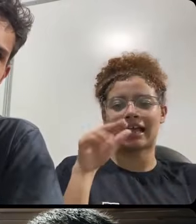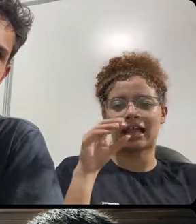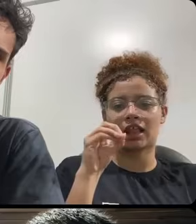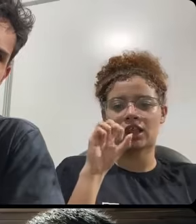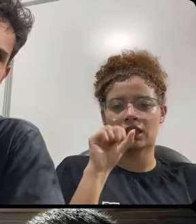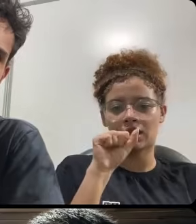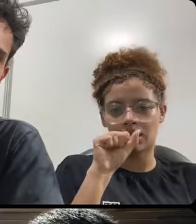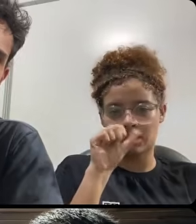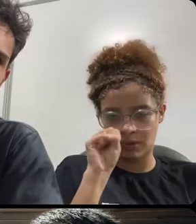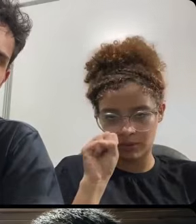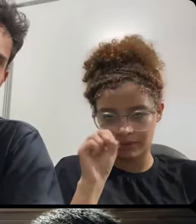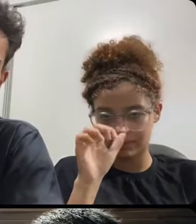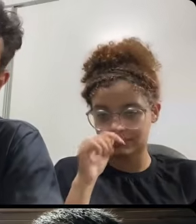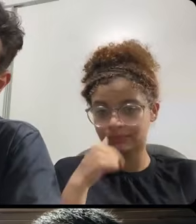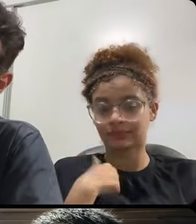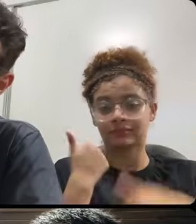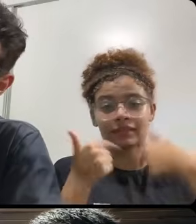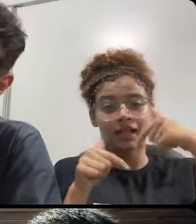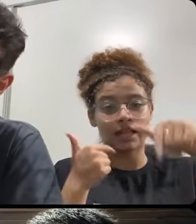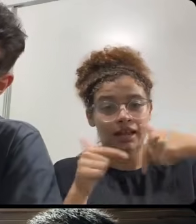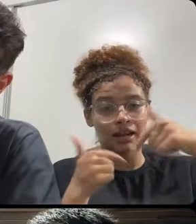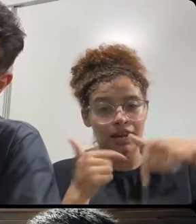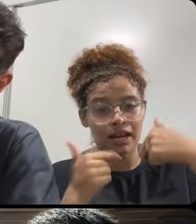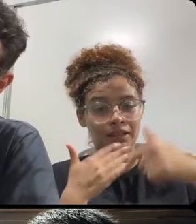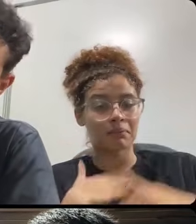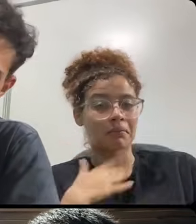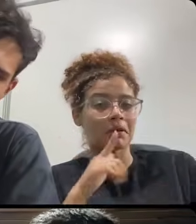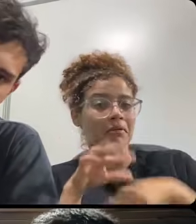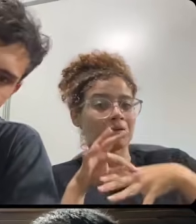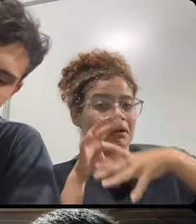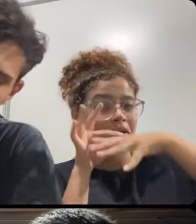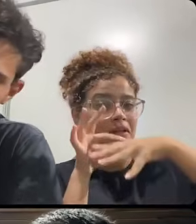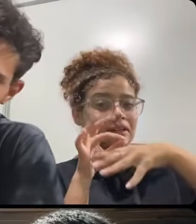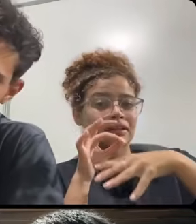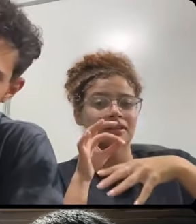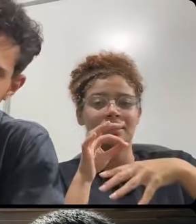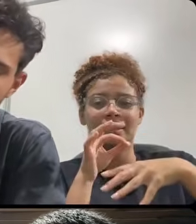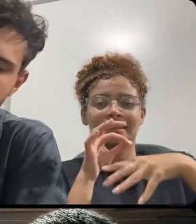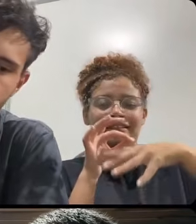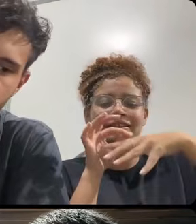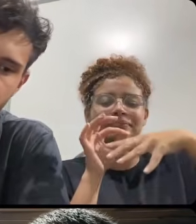Estava morando lá, estava trabalhando. Aí o Gessé, que era o meu líder na época,